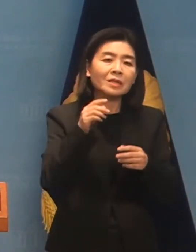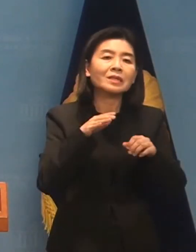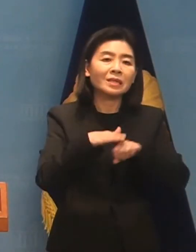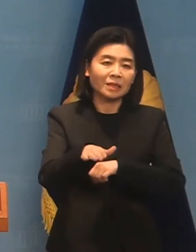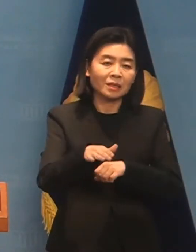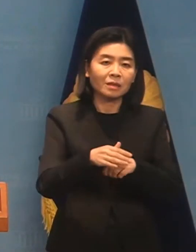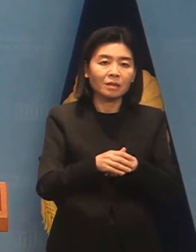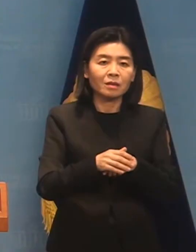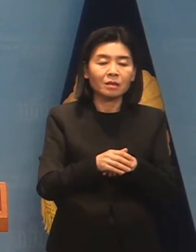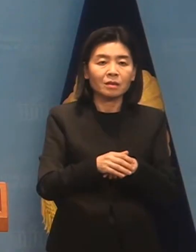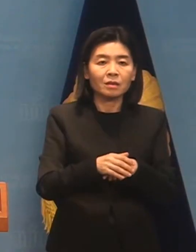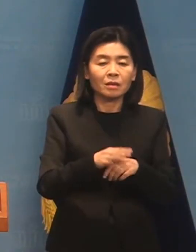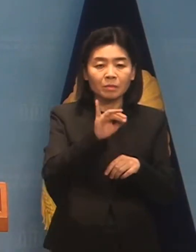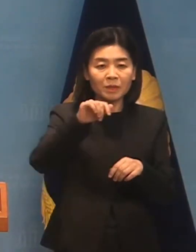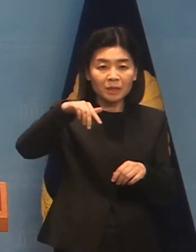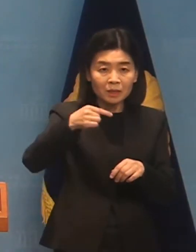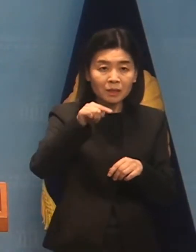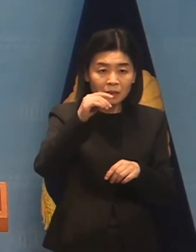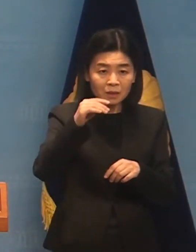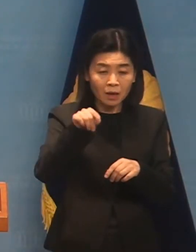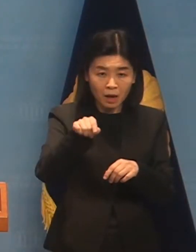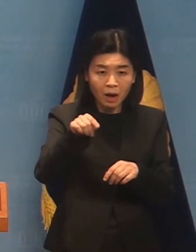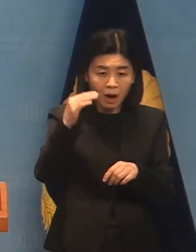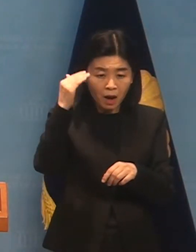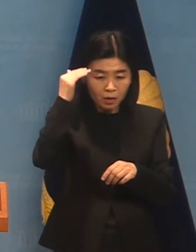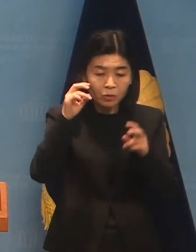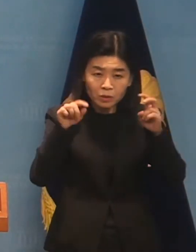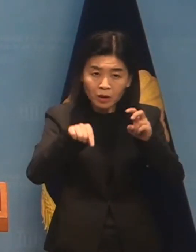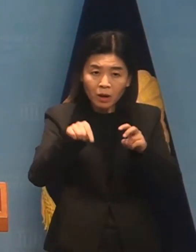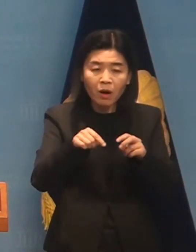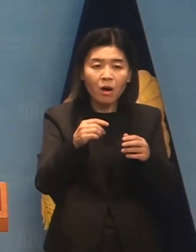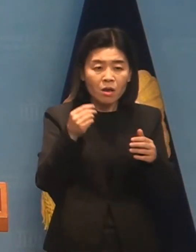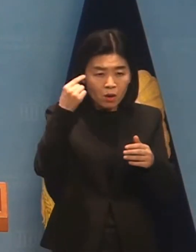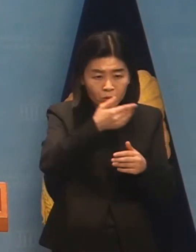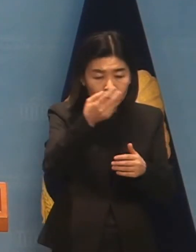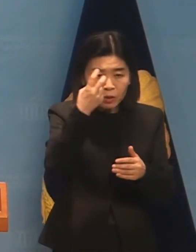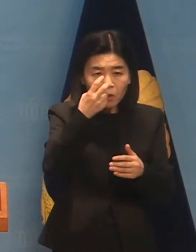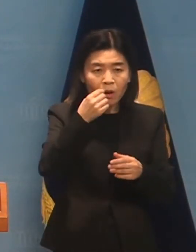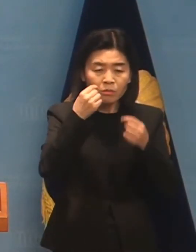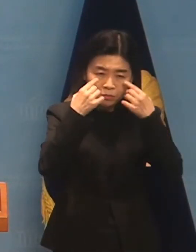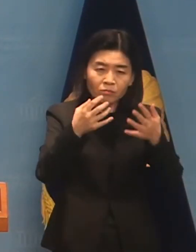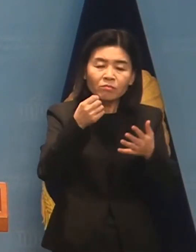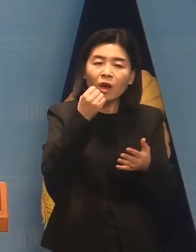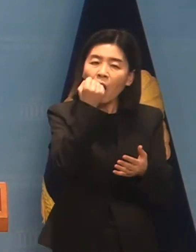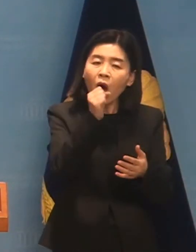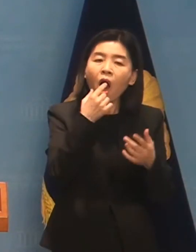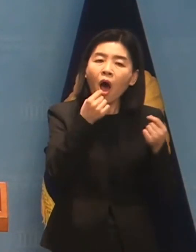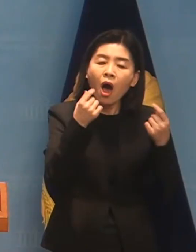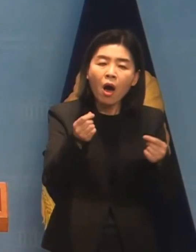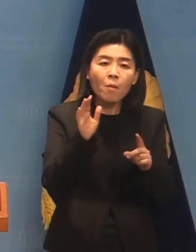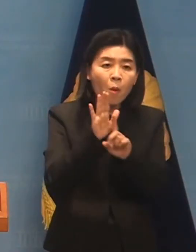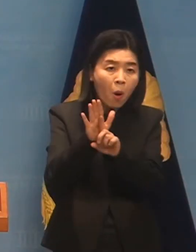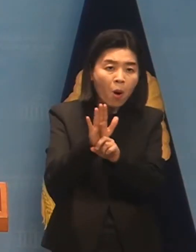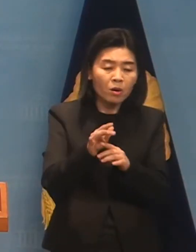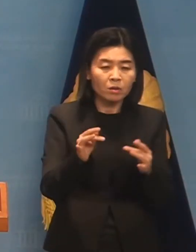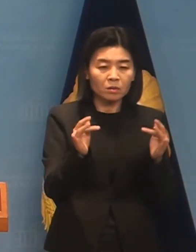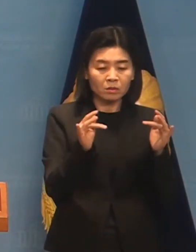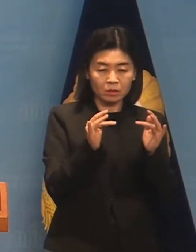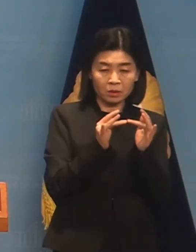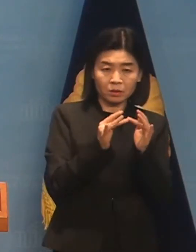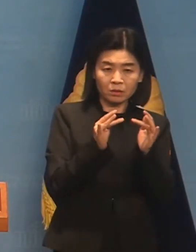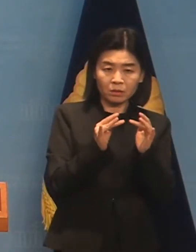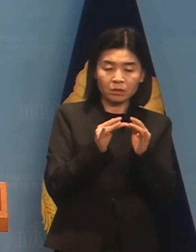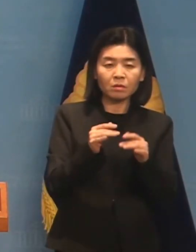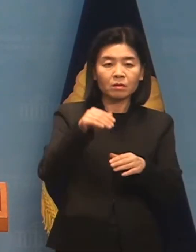5월 5일자 기사에서 오차범위 내의 여론조사 결과를 확정적인 해석으로 보도하였고 이에 대해 인터넷 선거 보도심의위원회에 이의